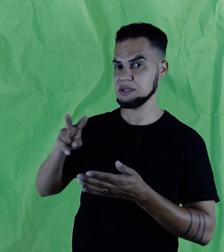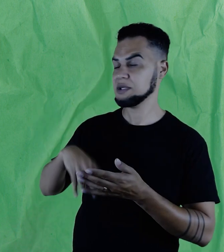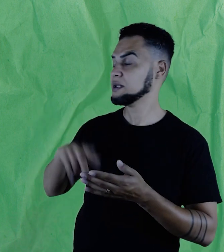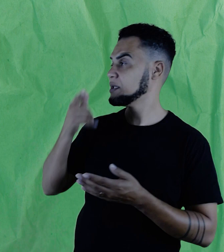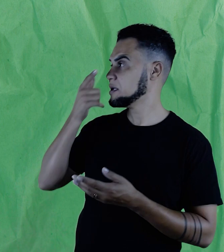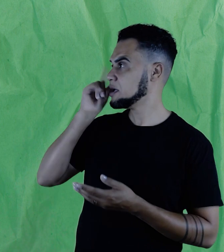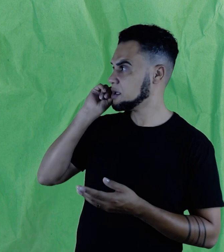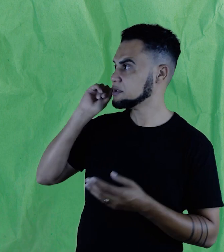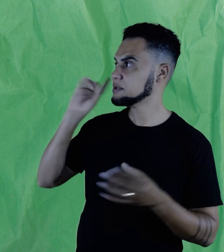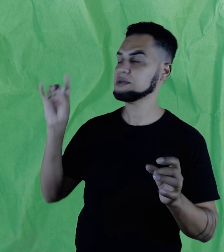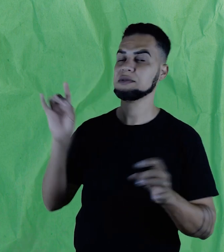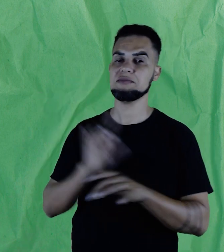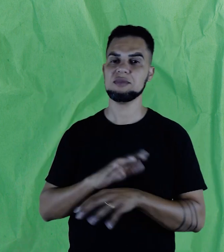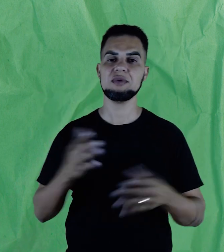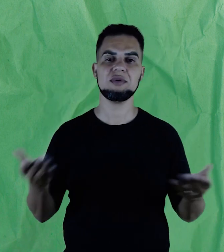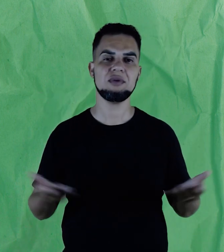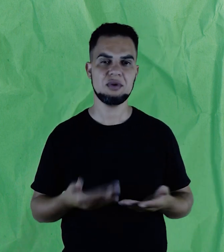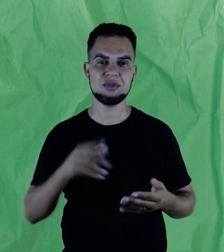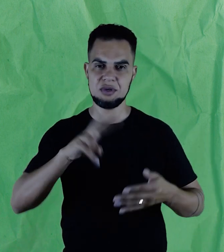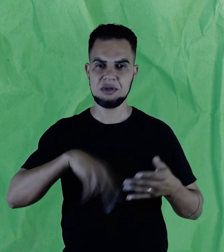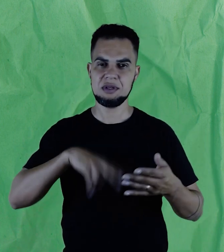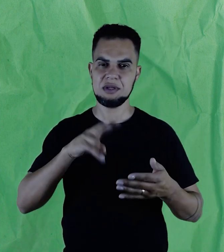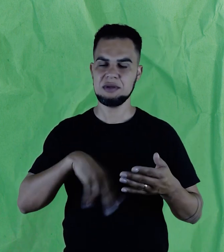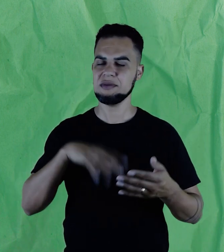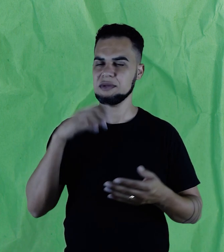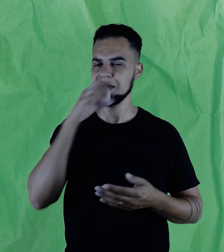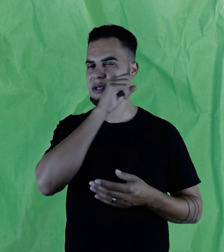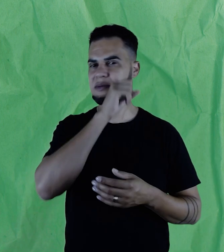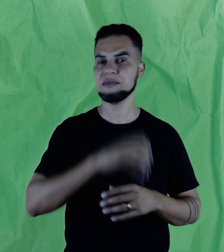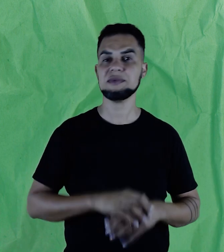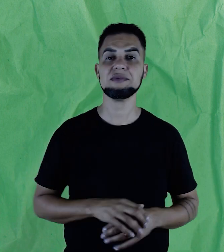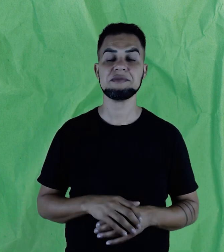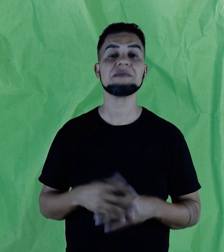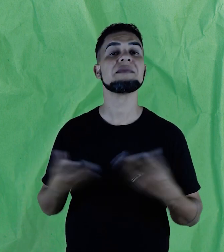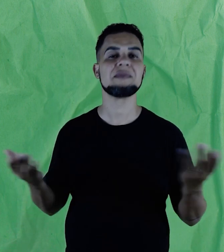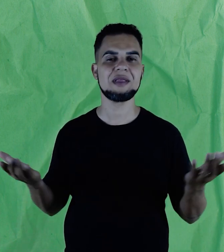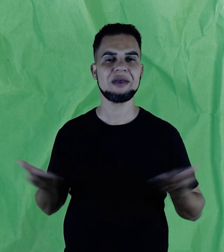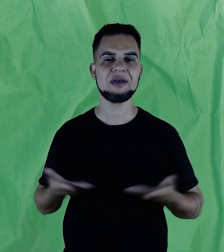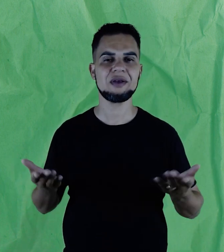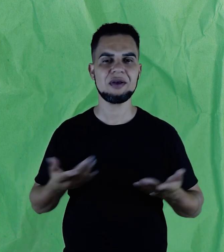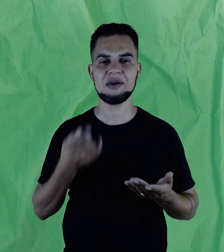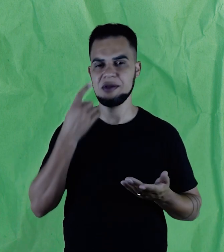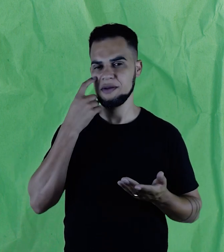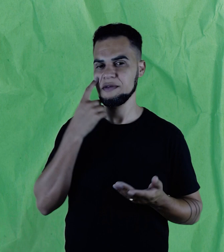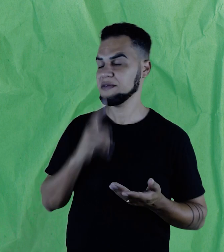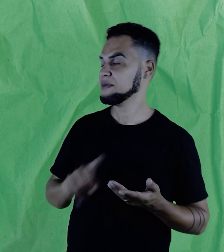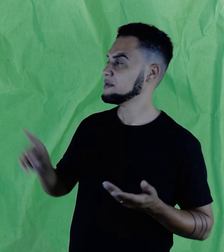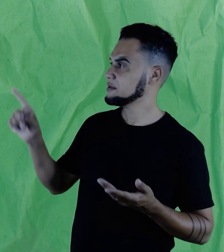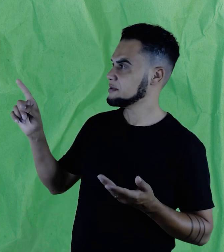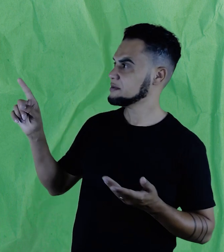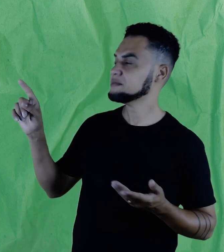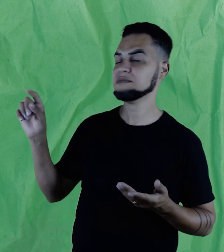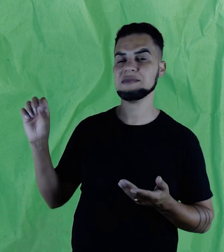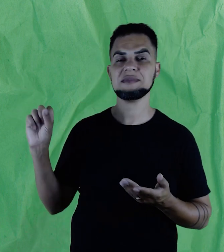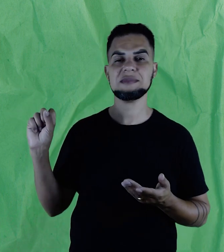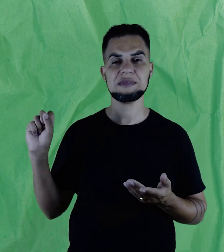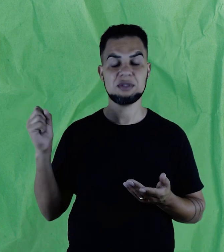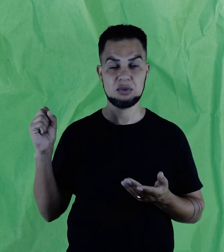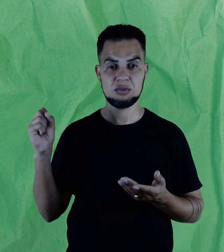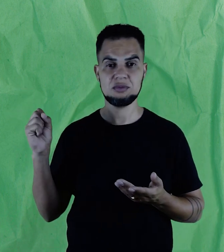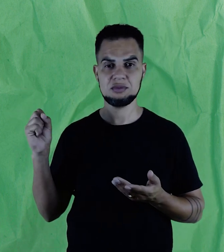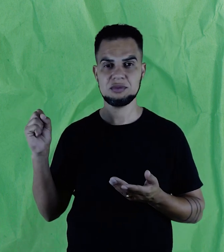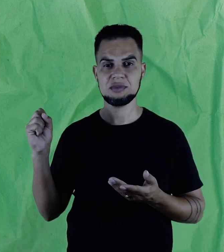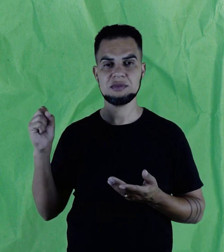ontem e terminei de ler hoje. Eu leio muito rápido. Agora eu vou pegar aqui o segundo, né? Eu